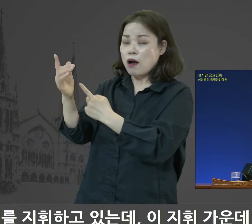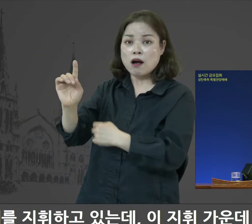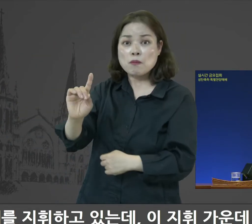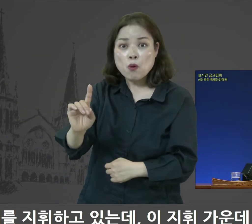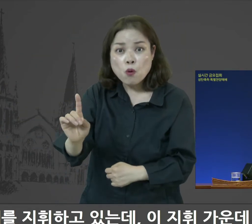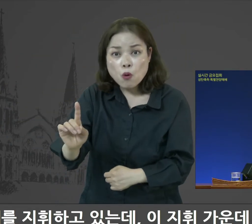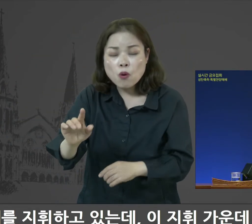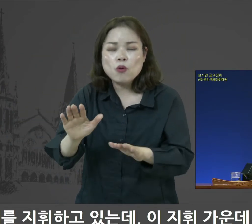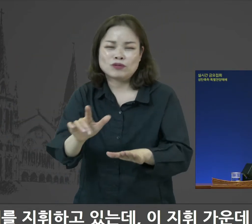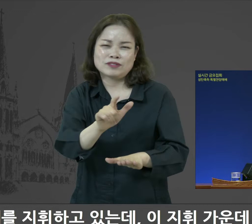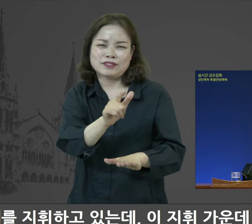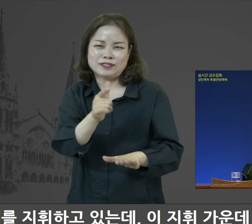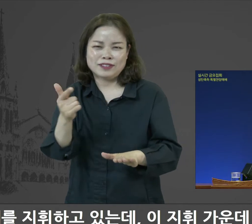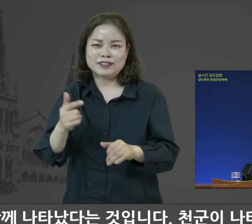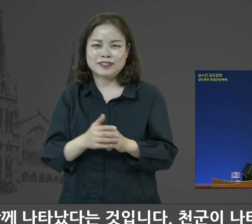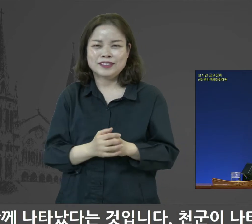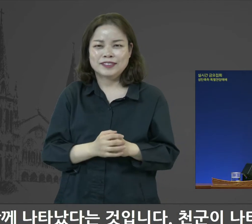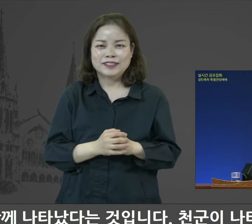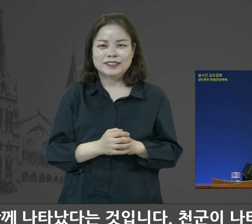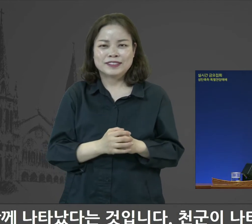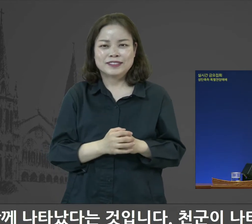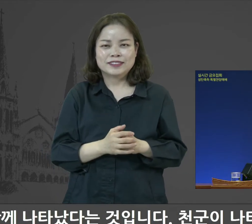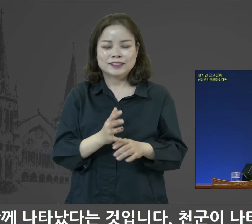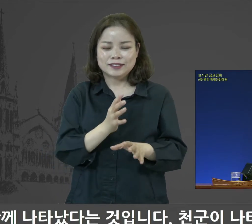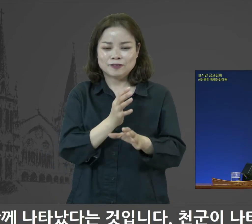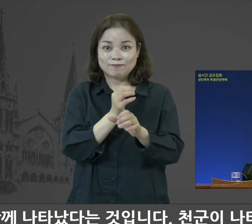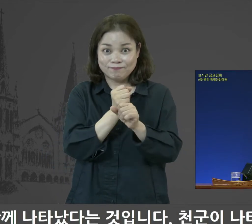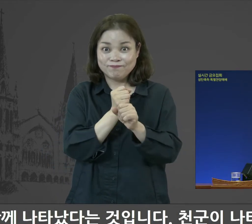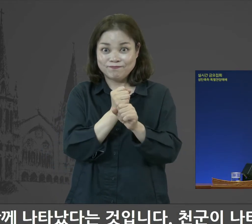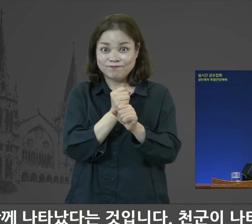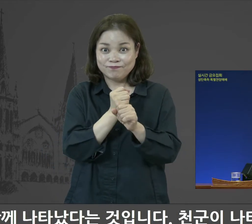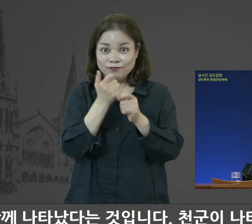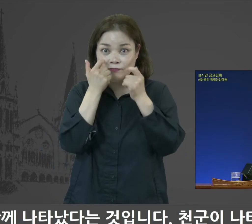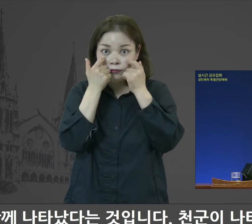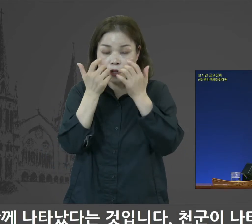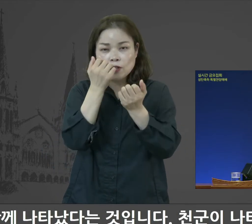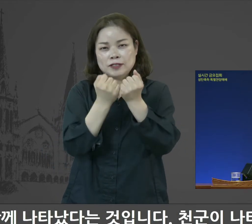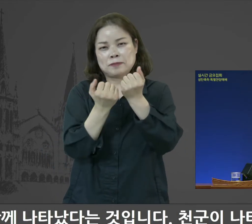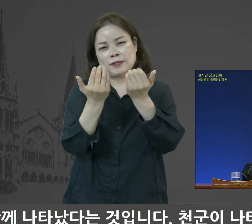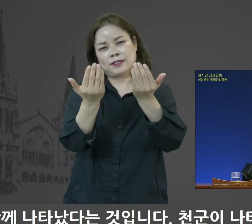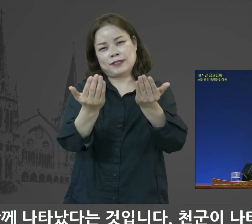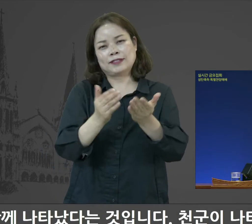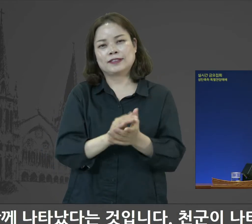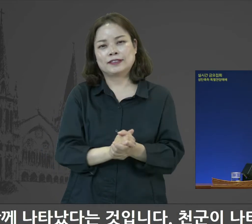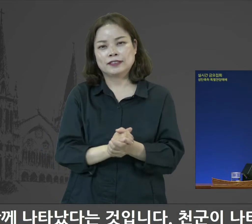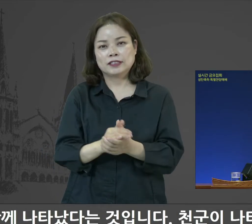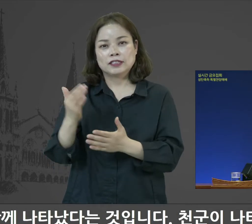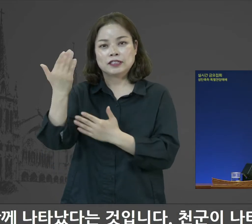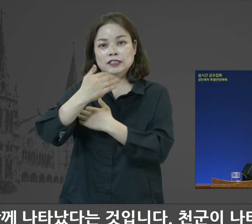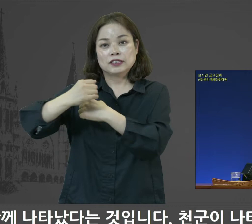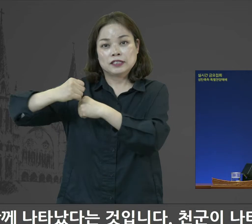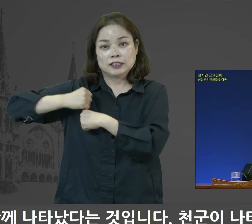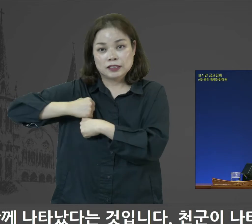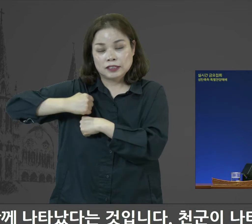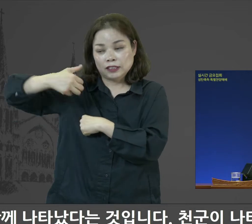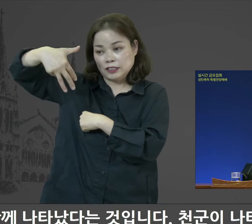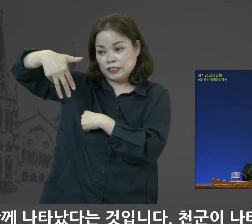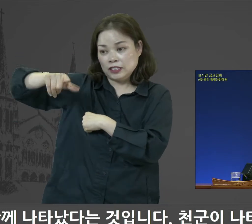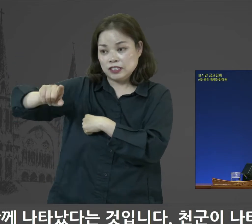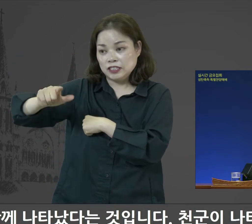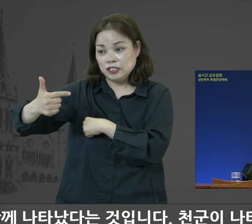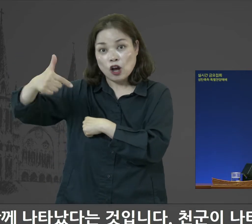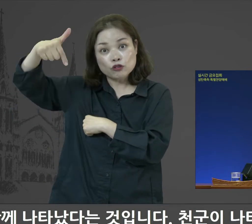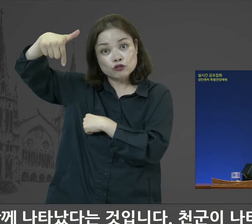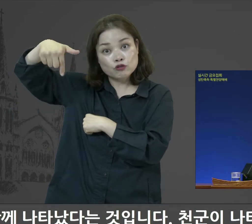뭔지 오늘 저녁에 아주 간략하지만 정확하게 설명을 해드리겠습니다. 천군은 하늘의 군대죠. 말